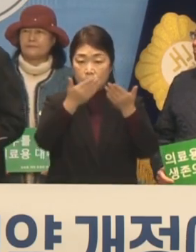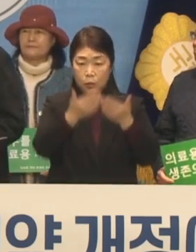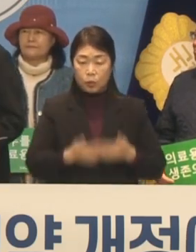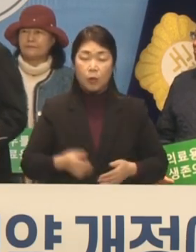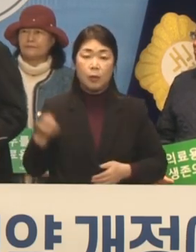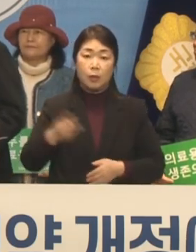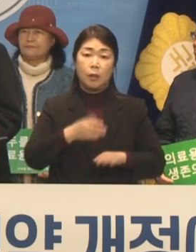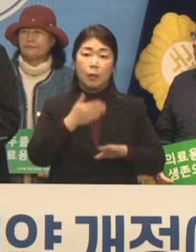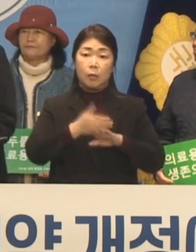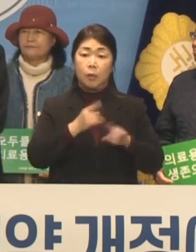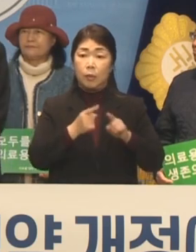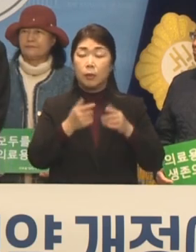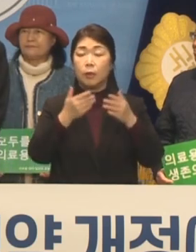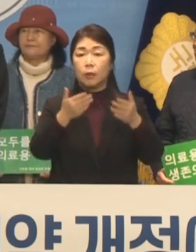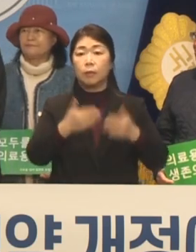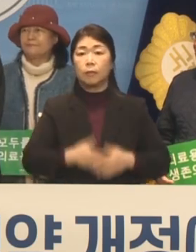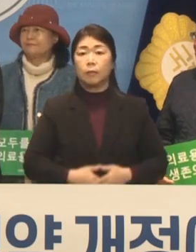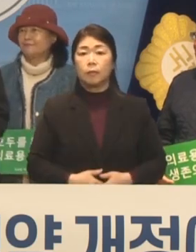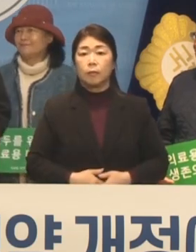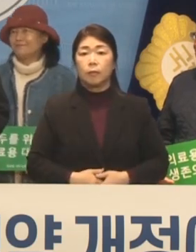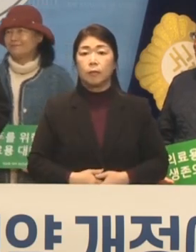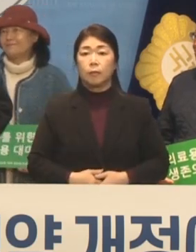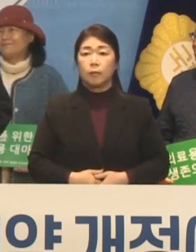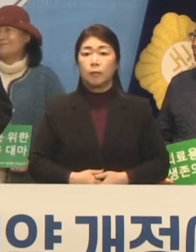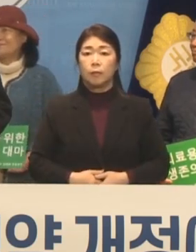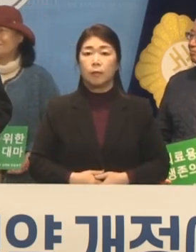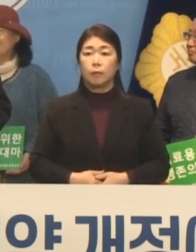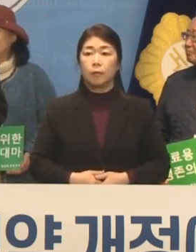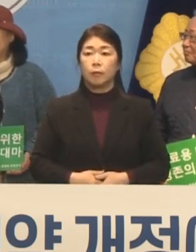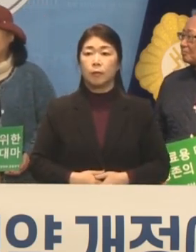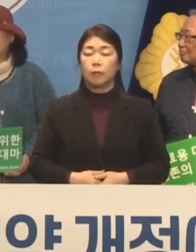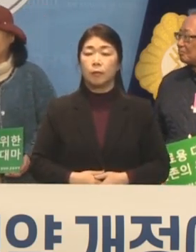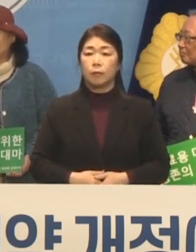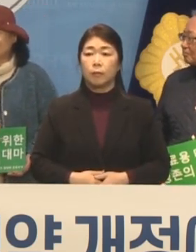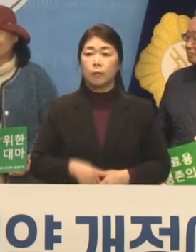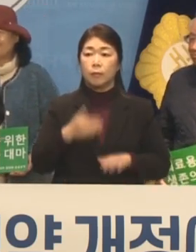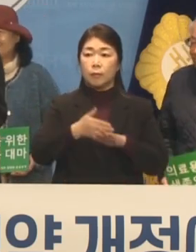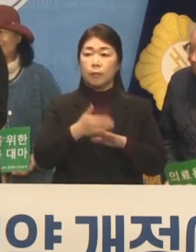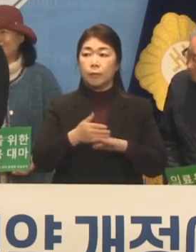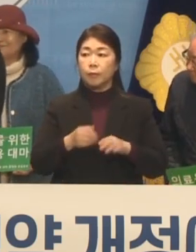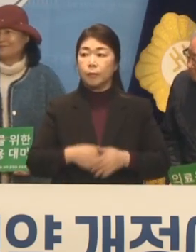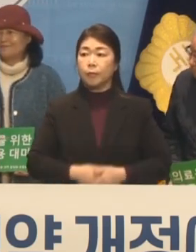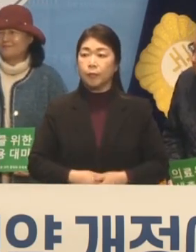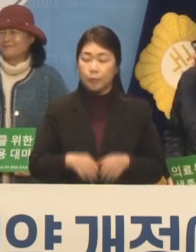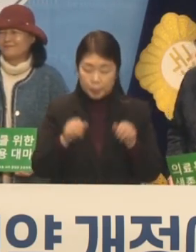다시 한번 의원님께 다시 한번 감사의 말씀드립니다. 네, 감사합니다.